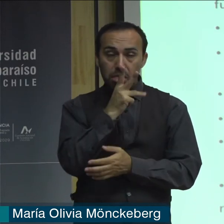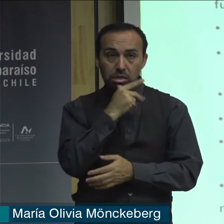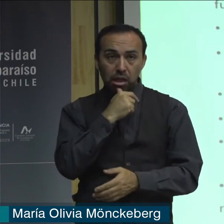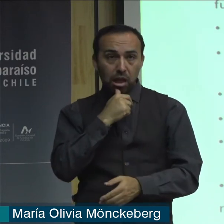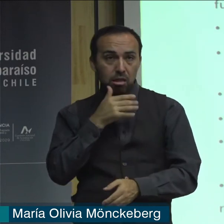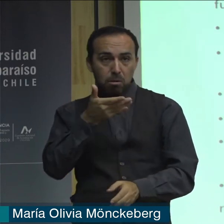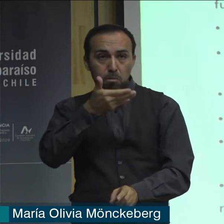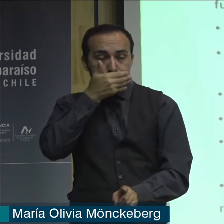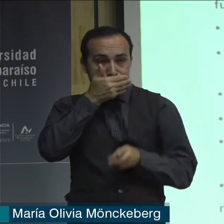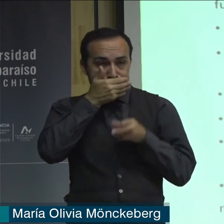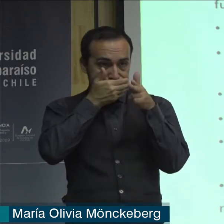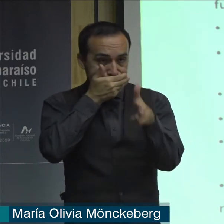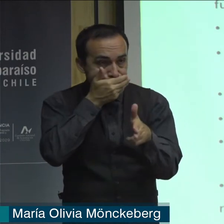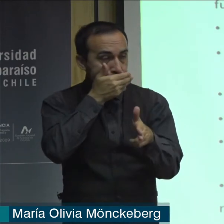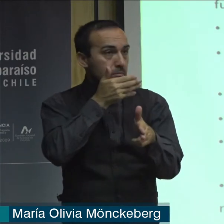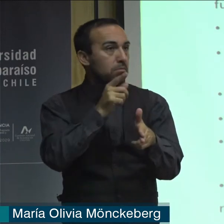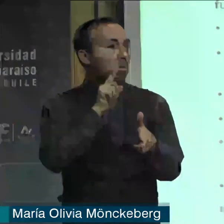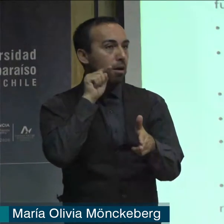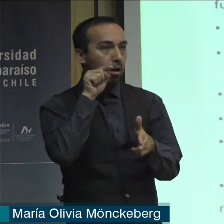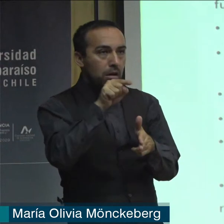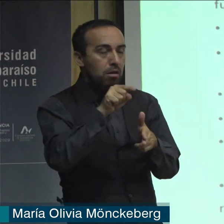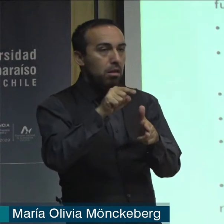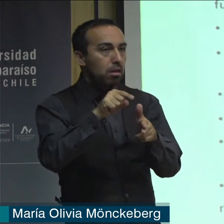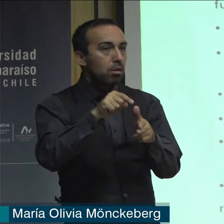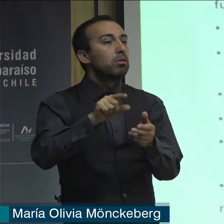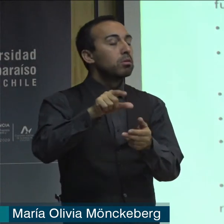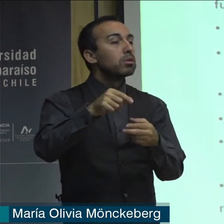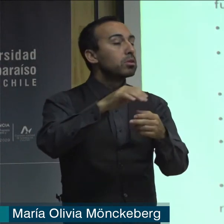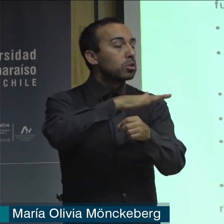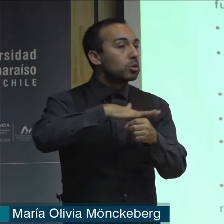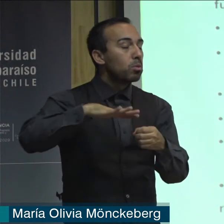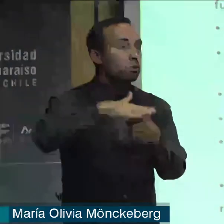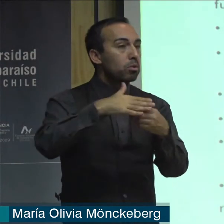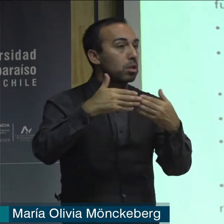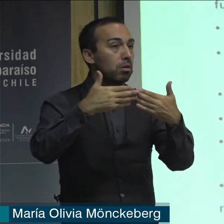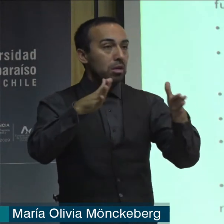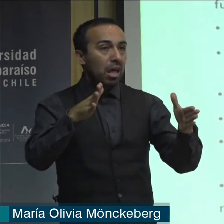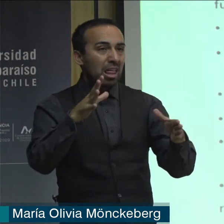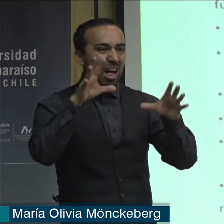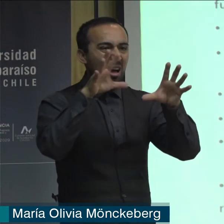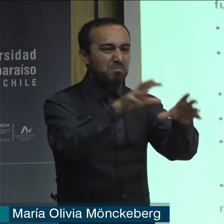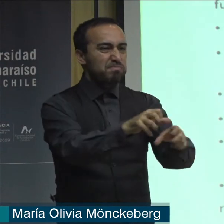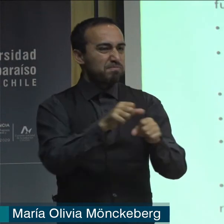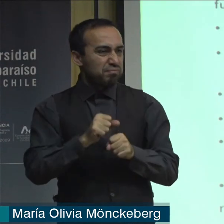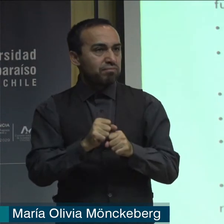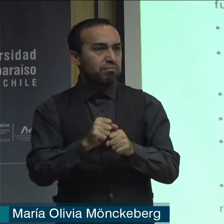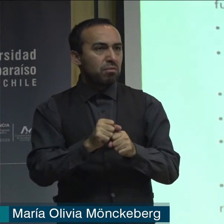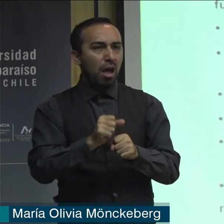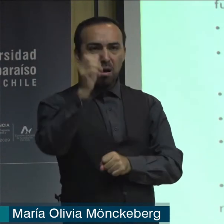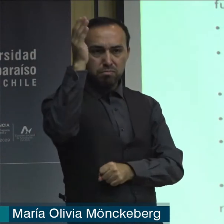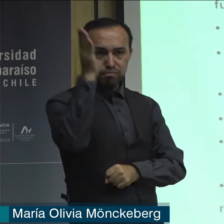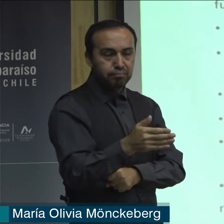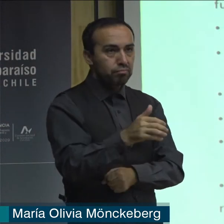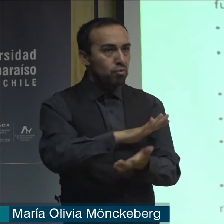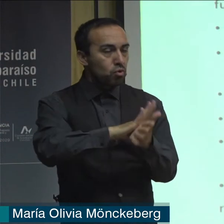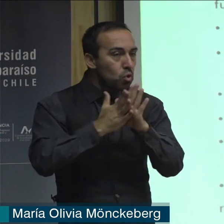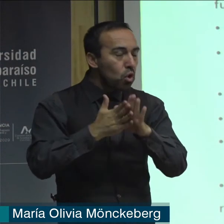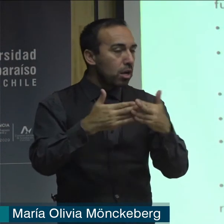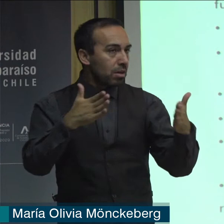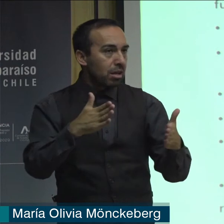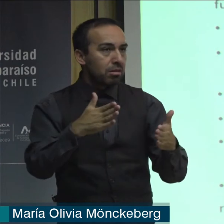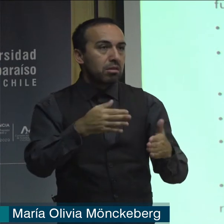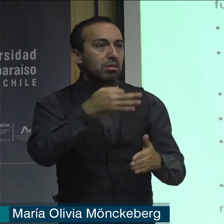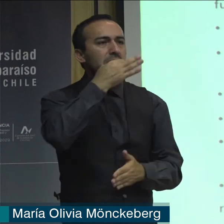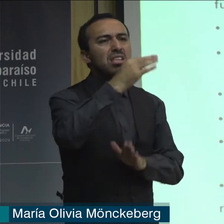ese ambiente absolutamente ausente de libertad que se vivió Hablamos después pues hablaban de leyes